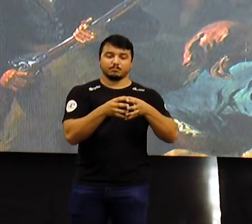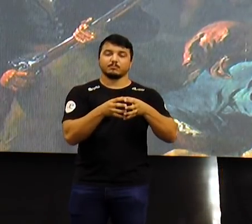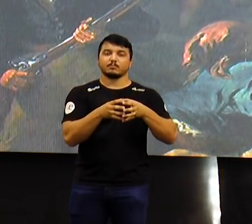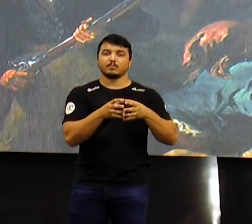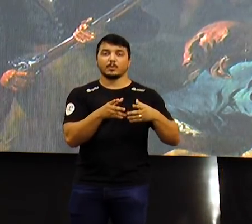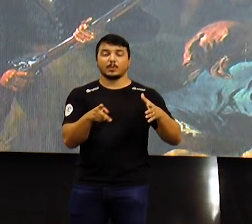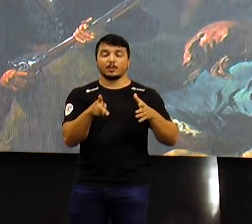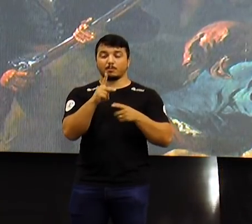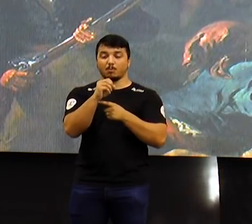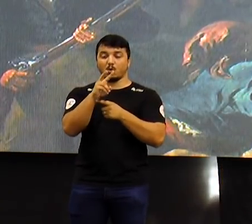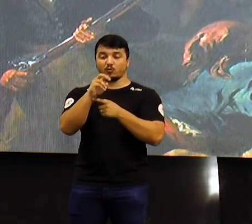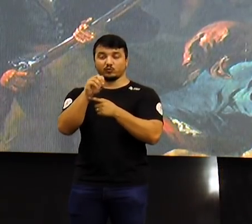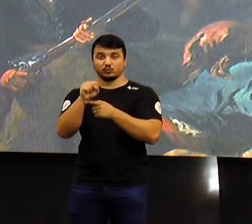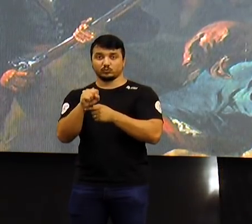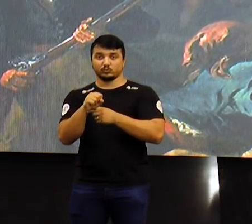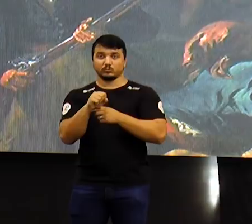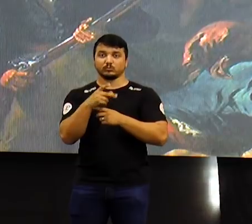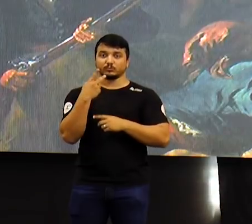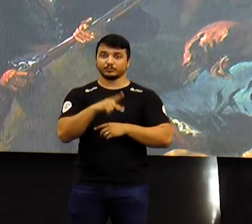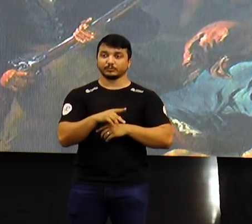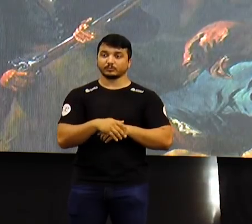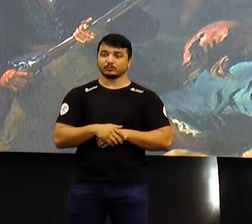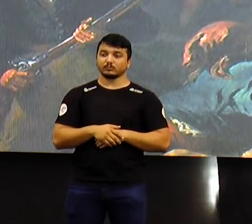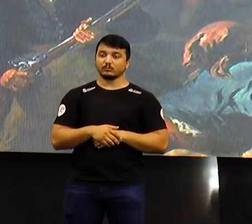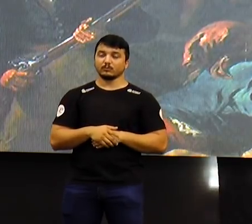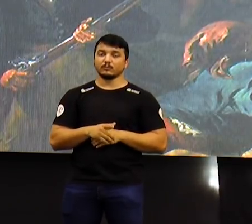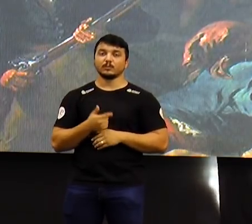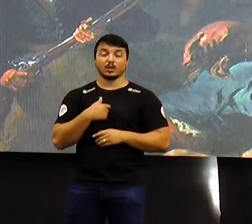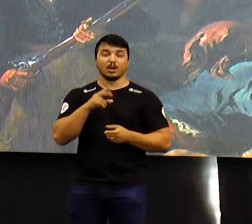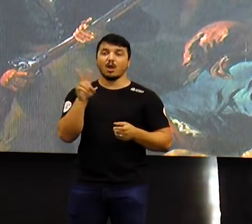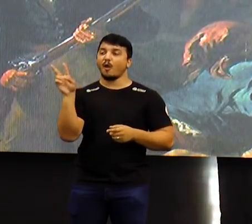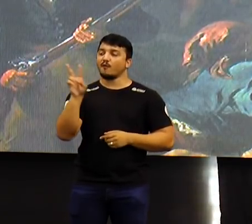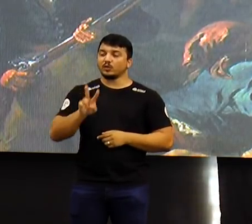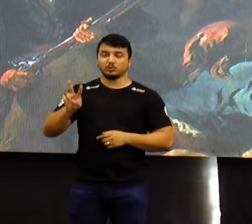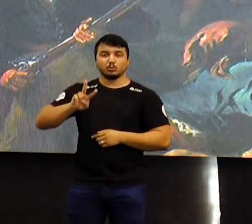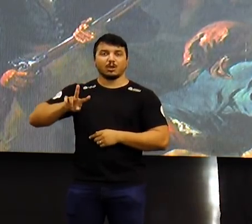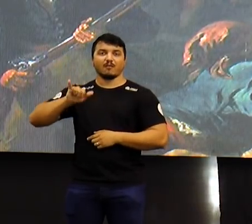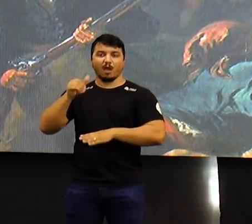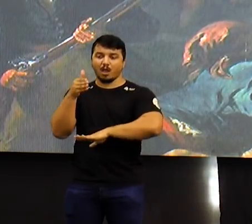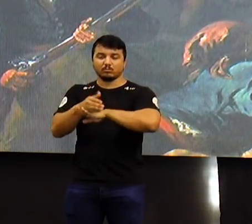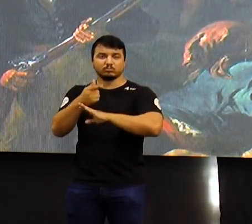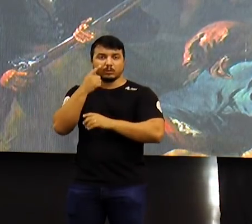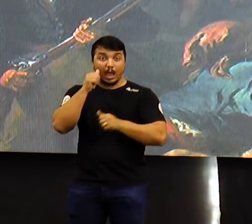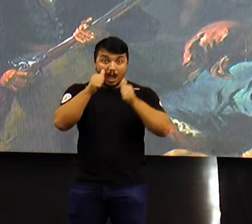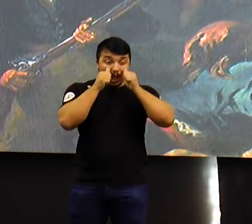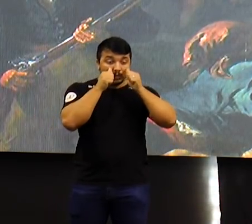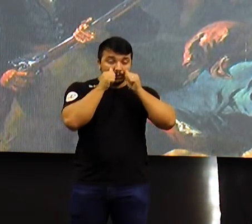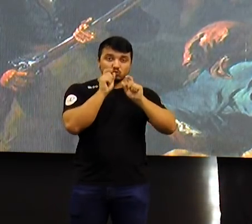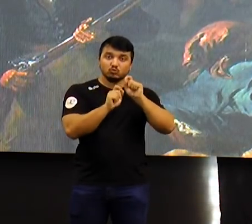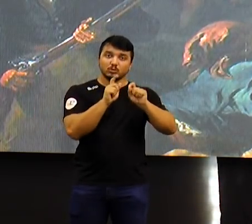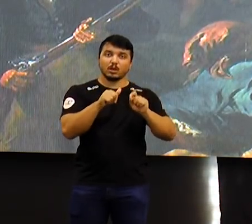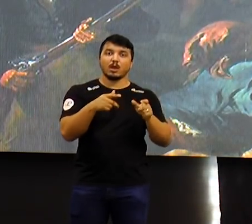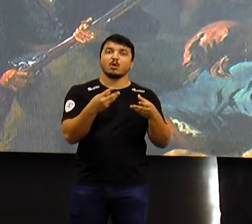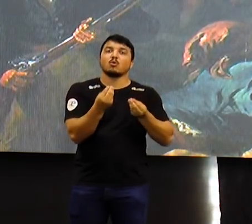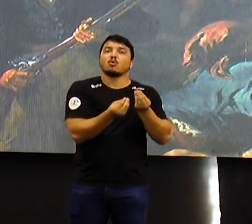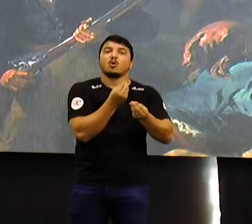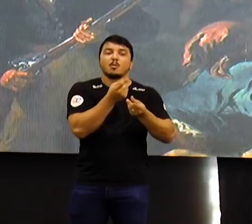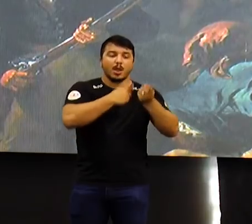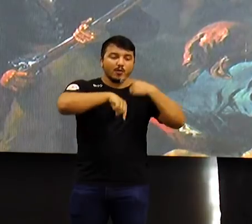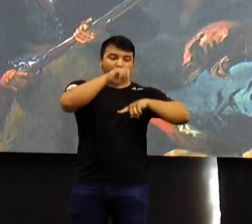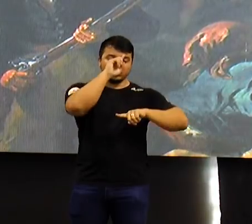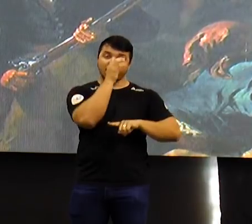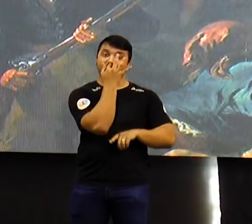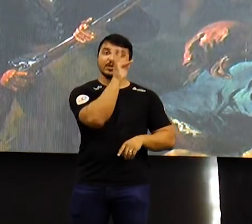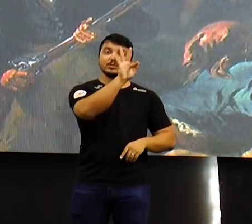Então, assim, se eu vou fazer vestibular, pessoal, eu não deixo de dar uma olhada com muita atenção no que representou a Revolução Francesa